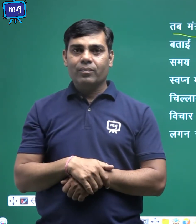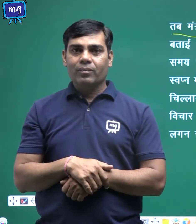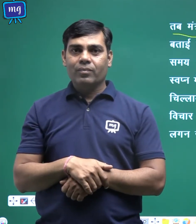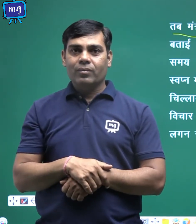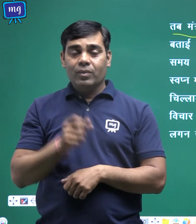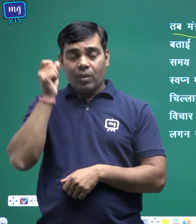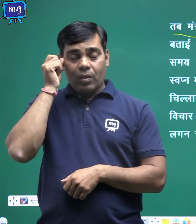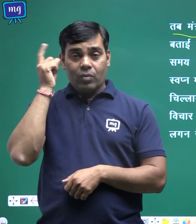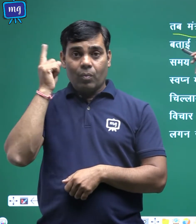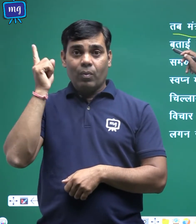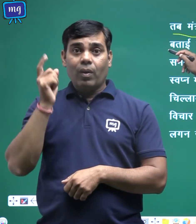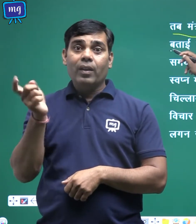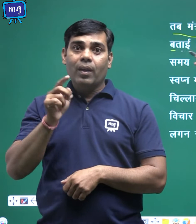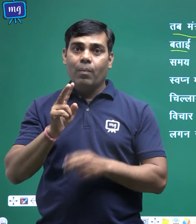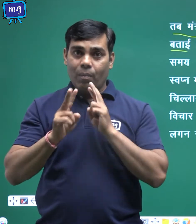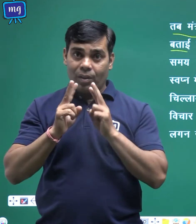स्वप्न वाली बात बताई